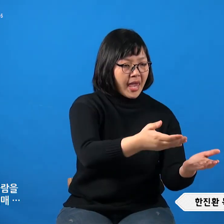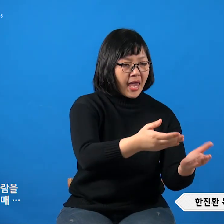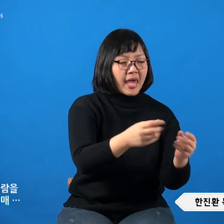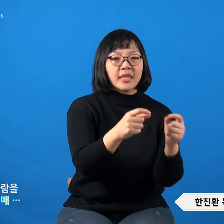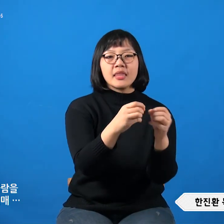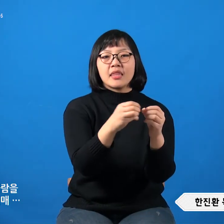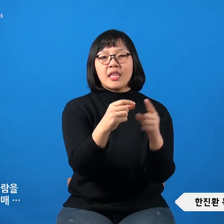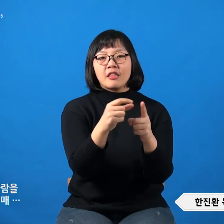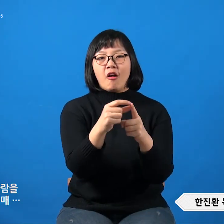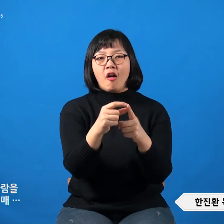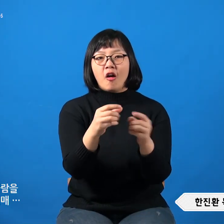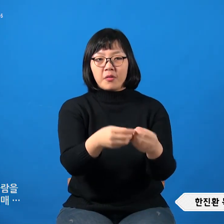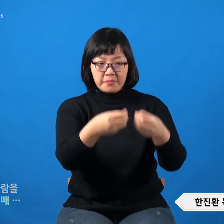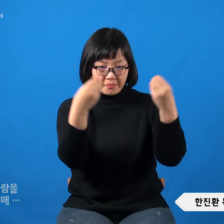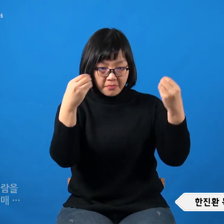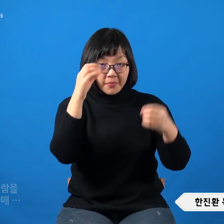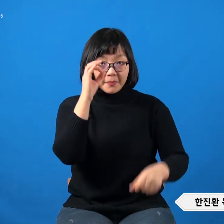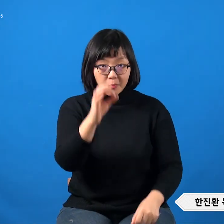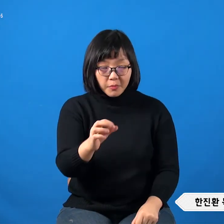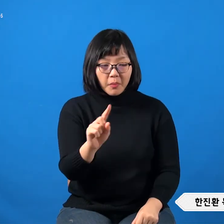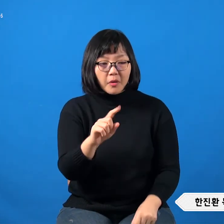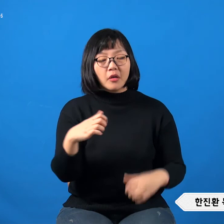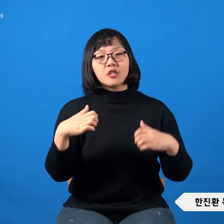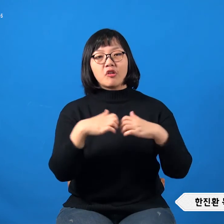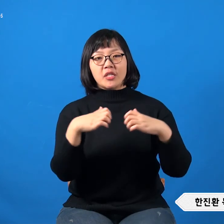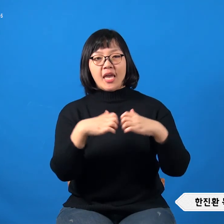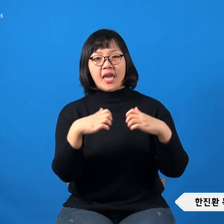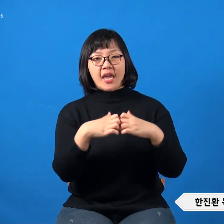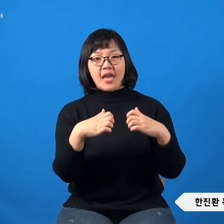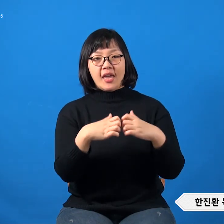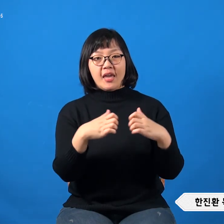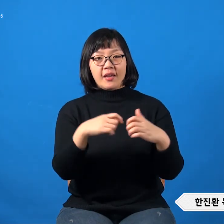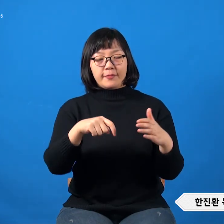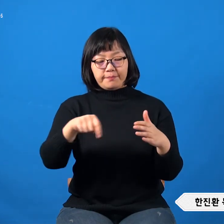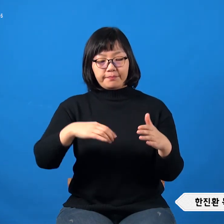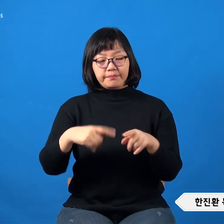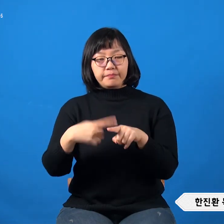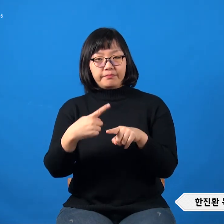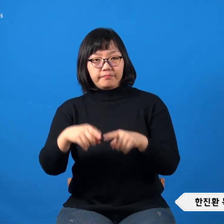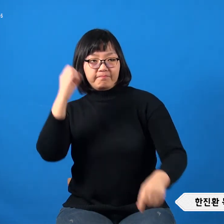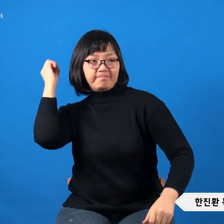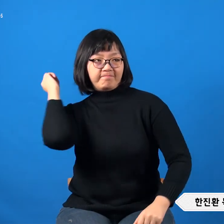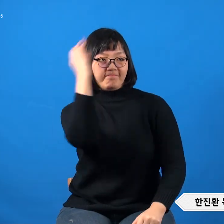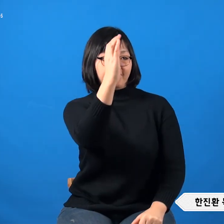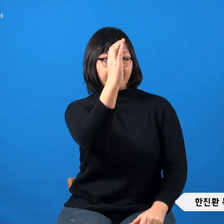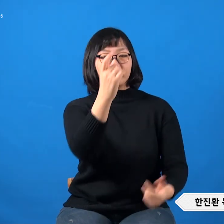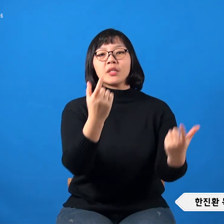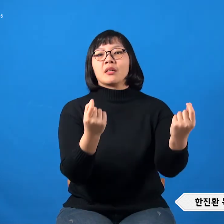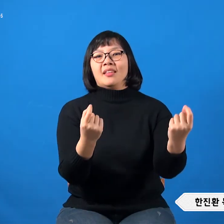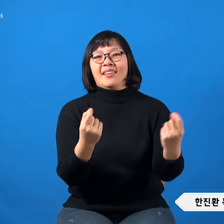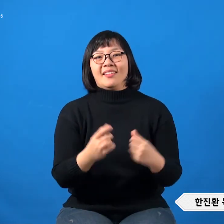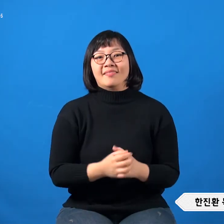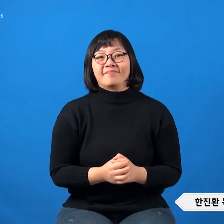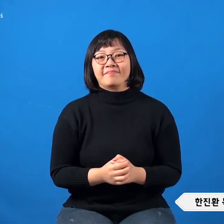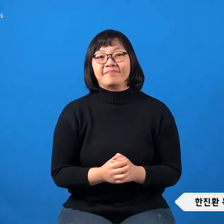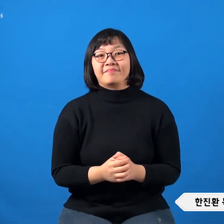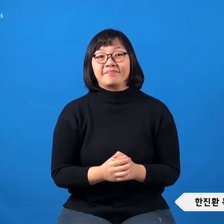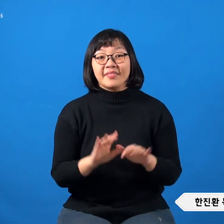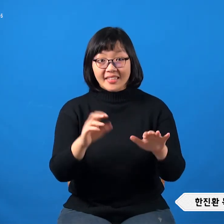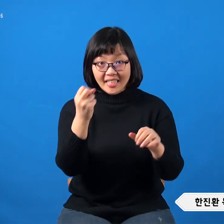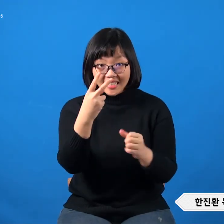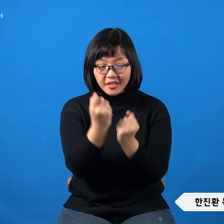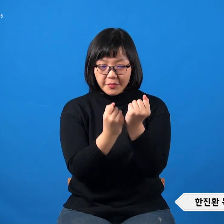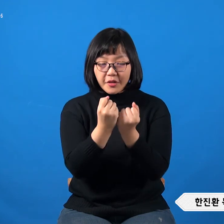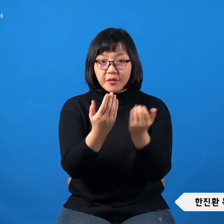뜻은 전쟁터에서 창 같은 것을 힘껏 내던지는 것을 의미합니다.